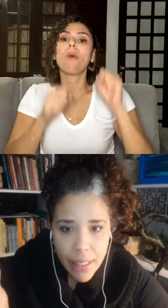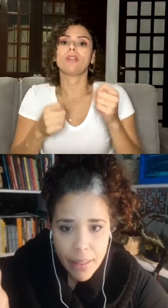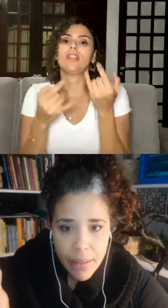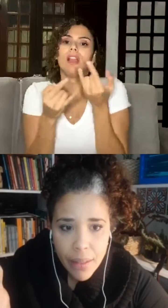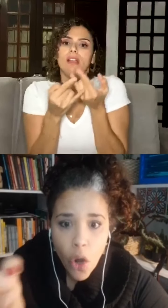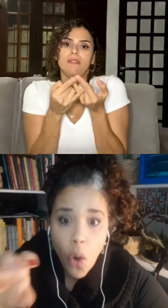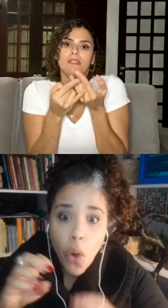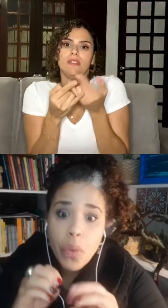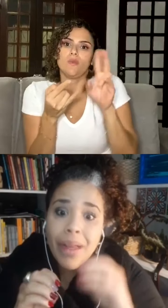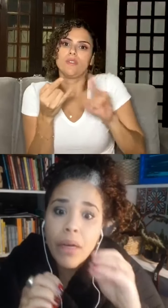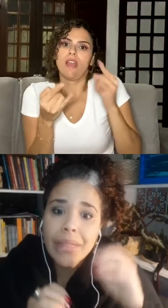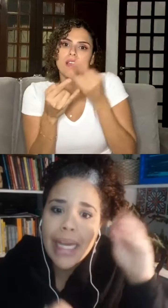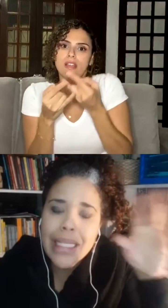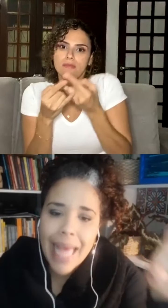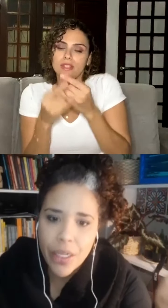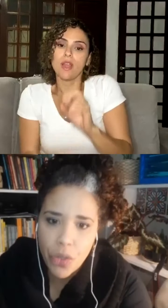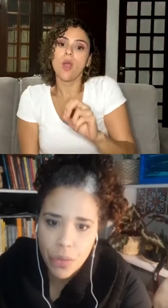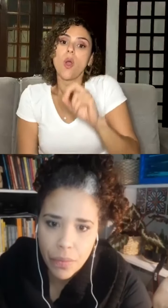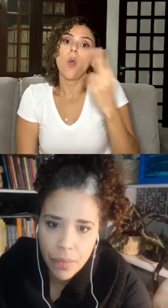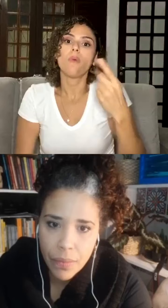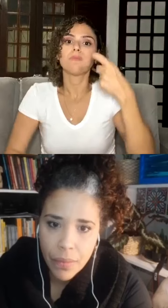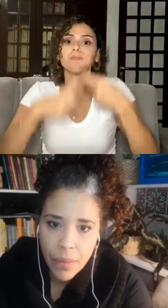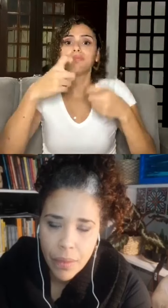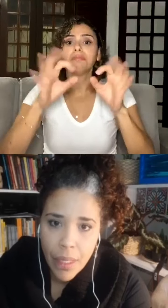camisinha ou não ter sexo.